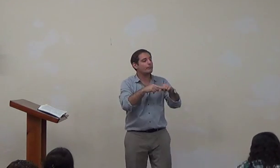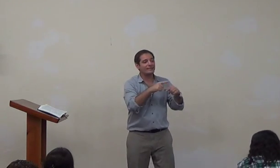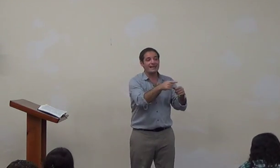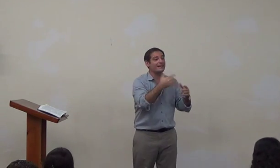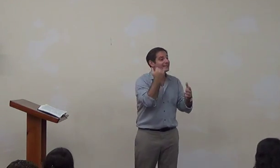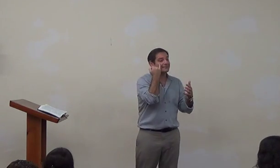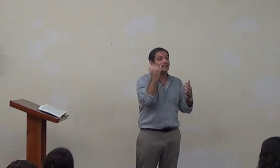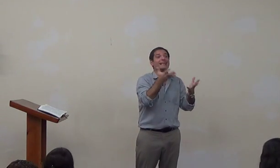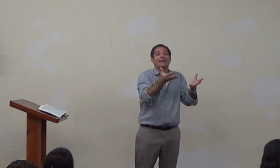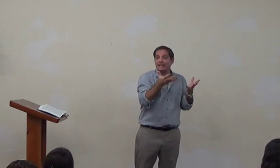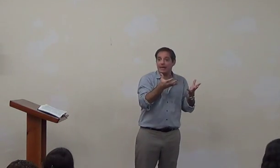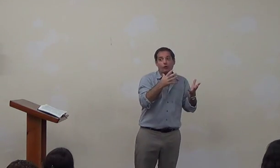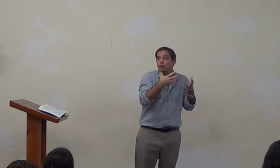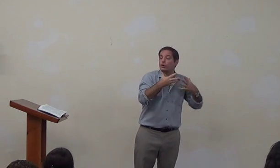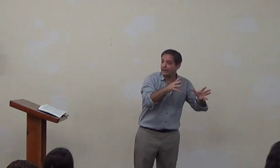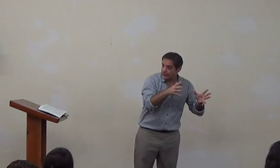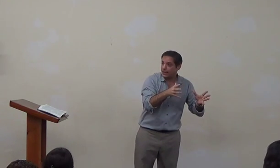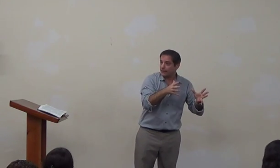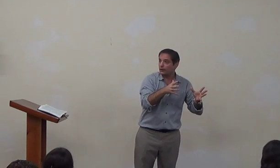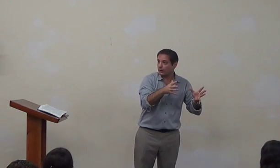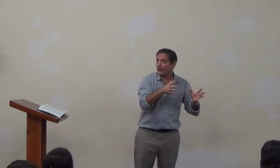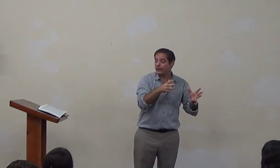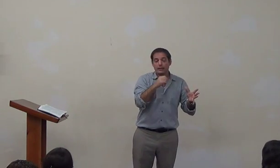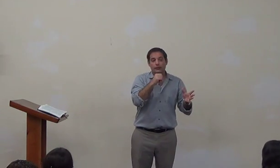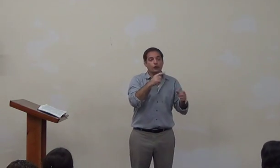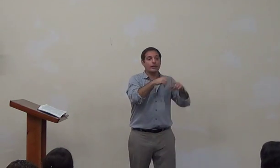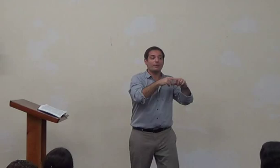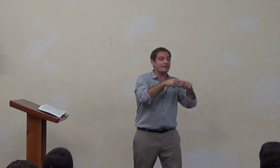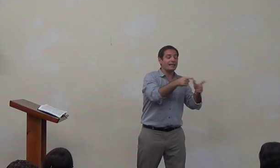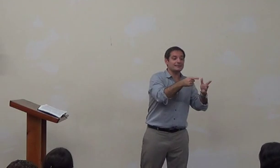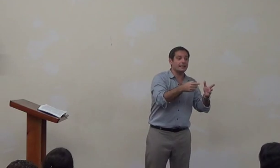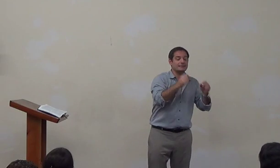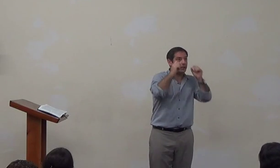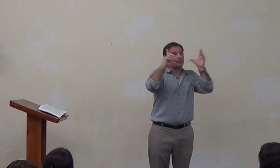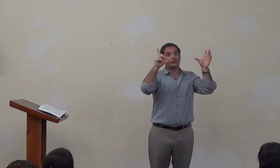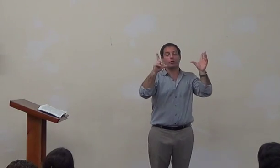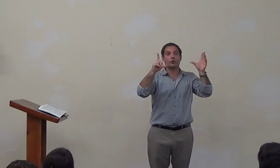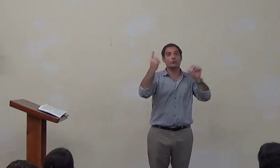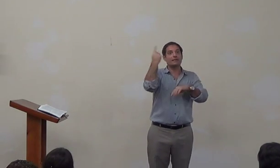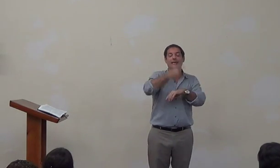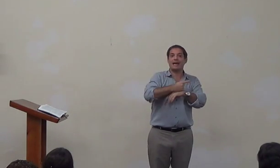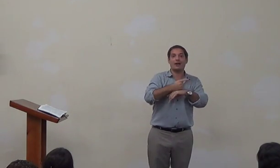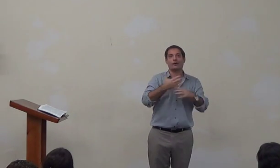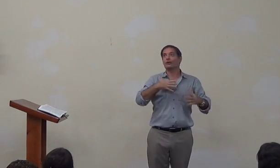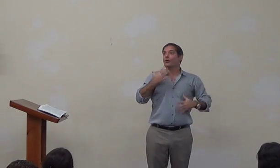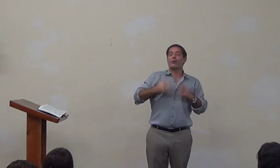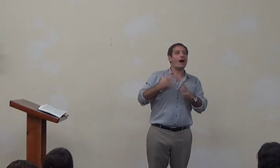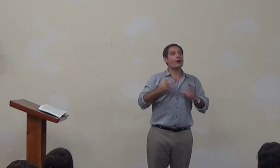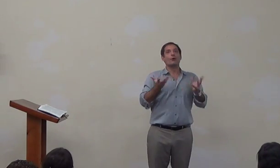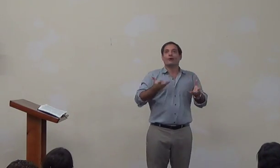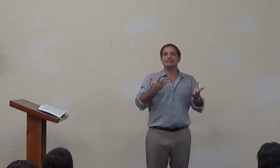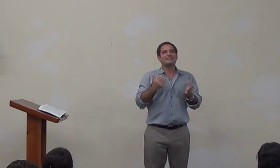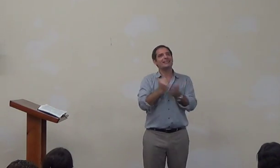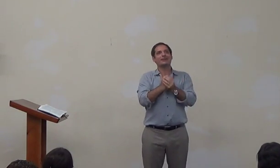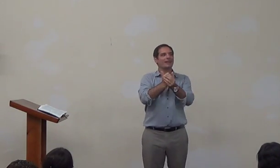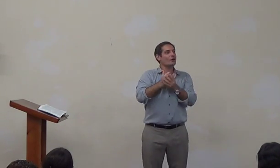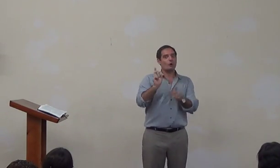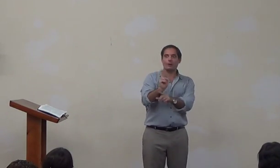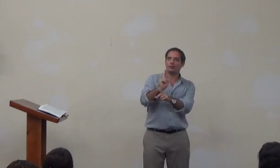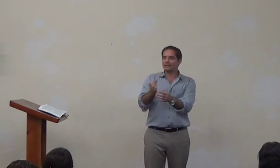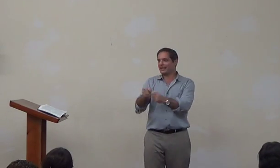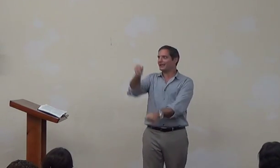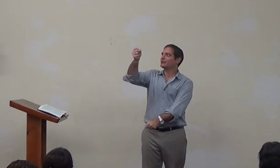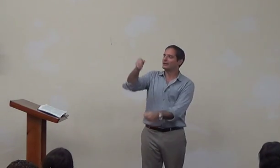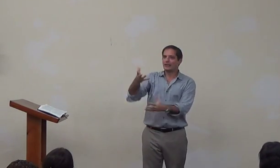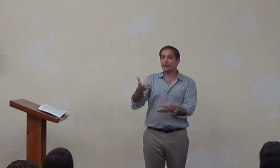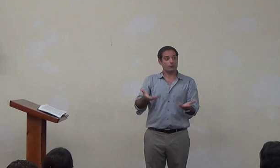no dependía de que si él quería o no quería, ¿okay? No dependía si él se despertó un día con, ¡ah, wow, hoy sí, ok, hoy